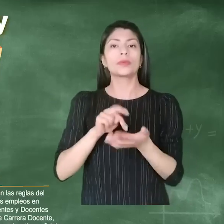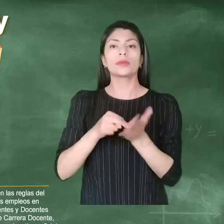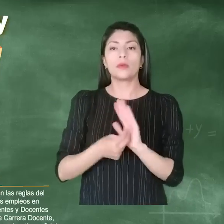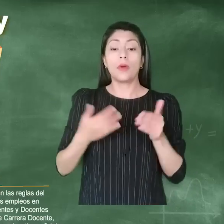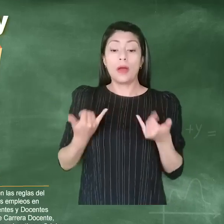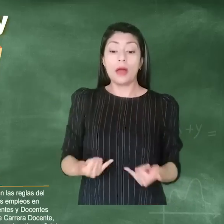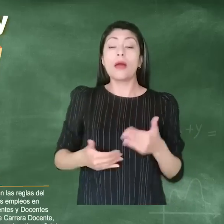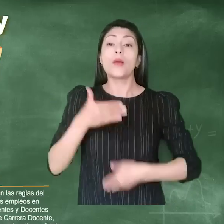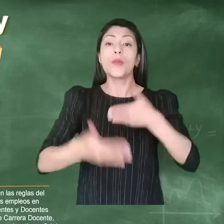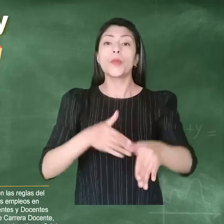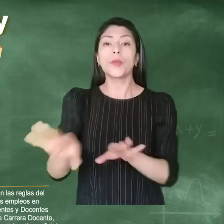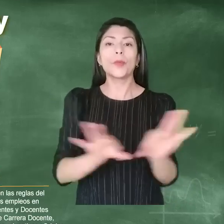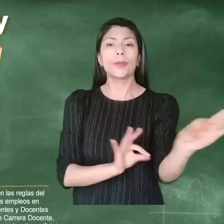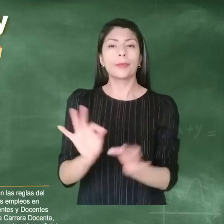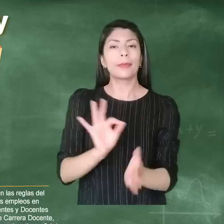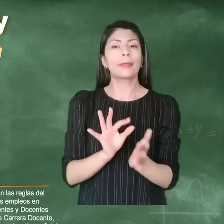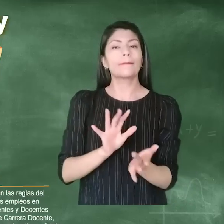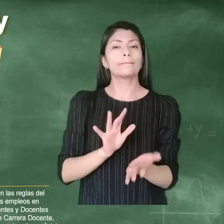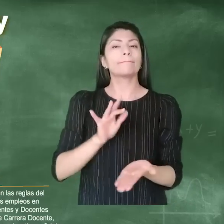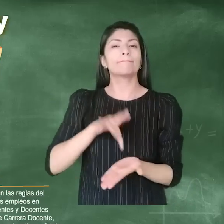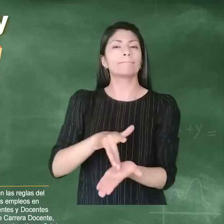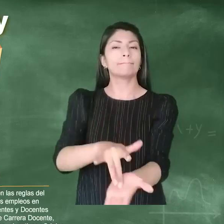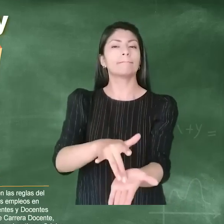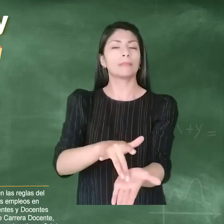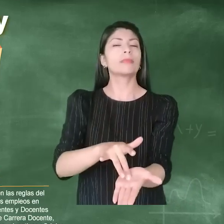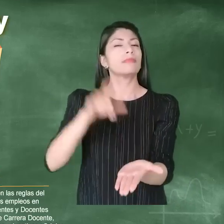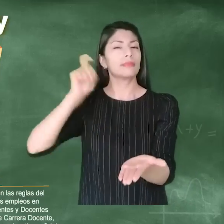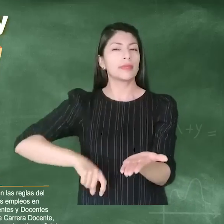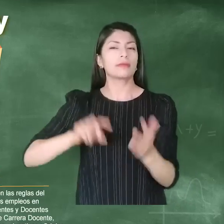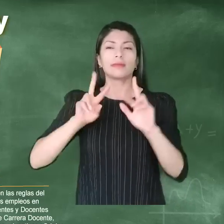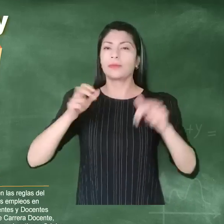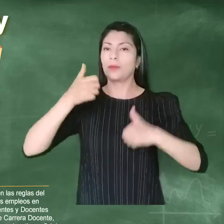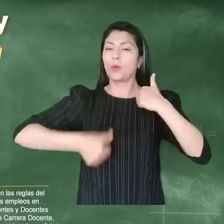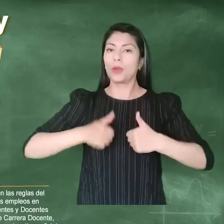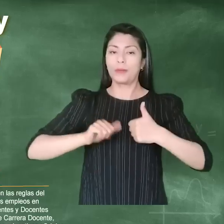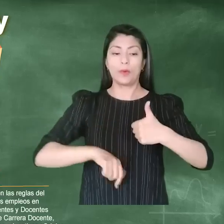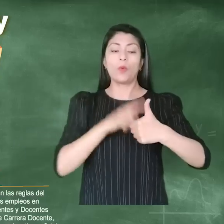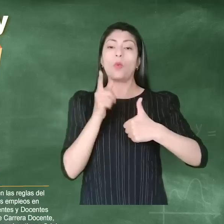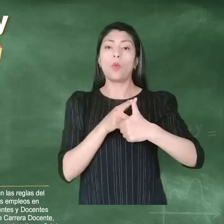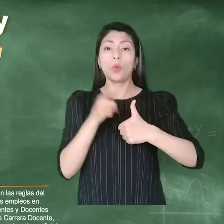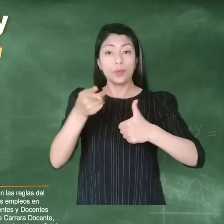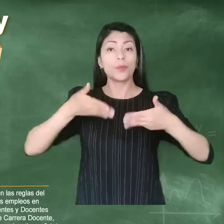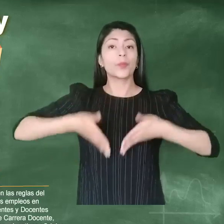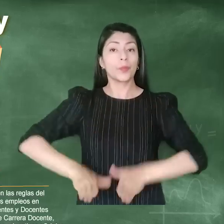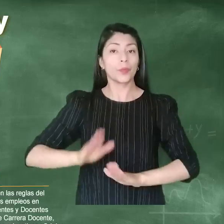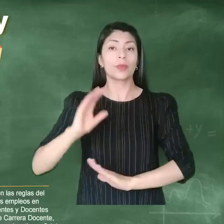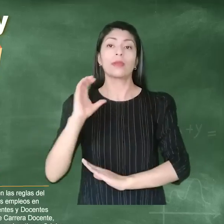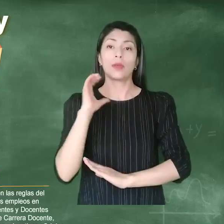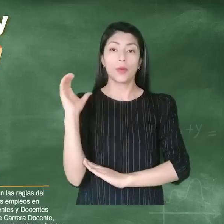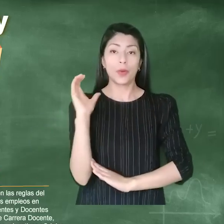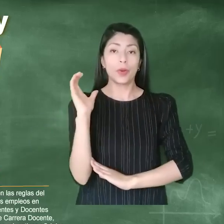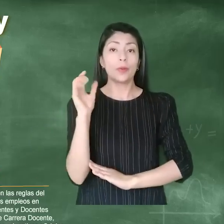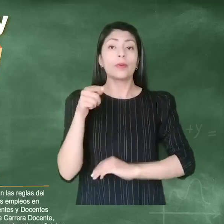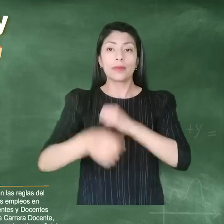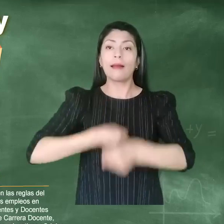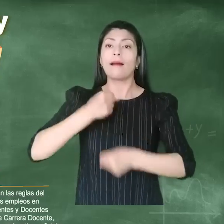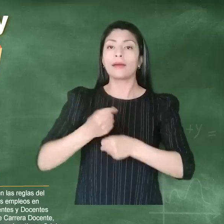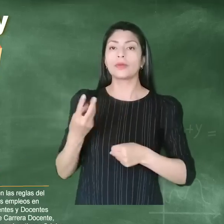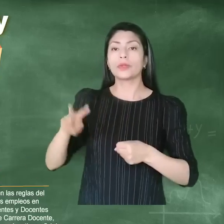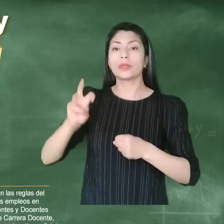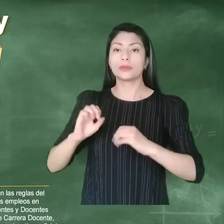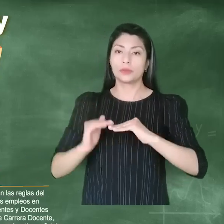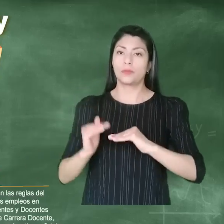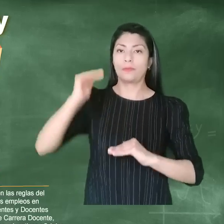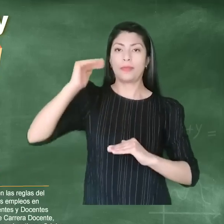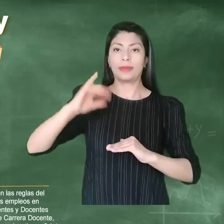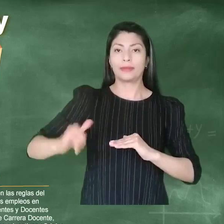7.1. Para participar en este proceso de selección se requiere 1. Ser ciudadano colombiano mayor